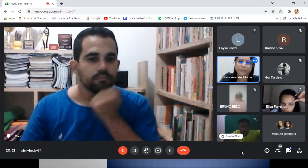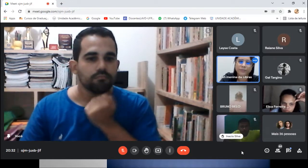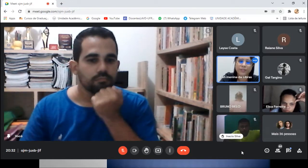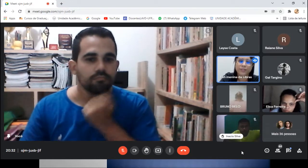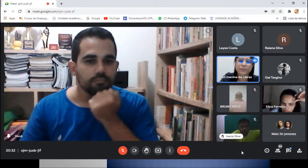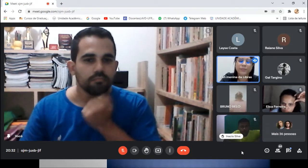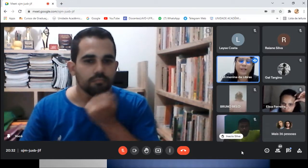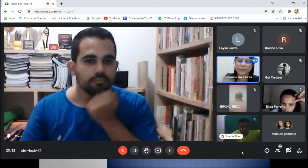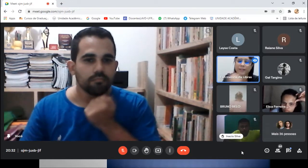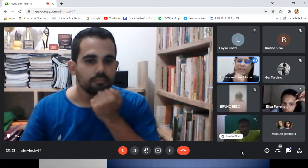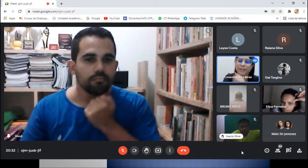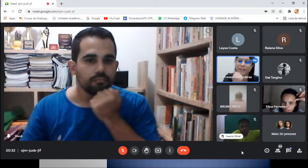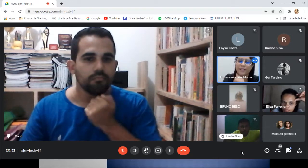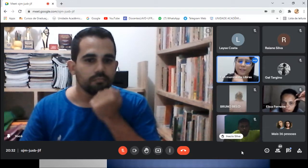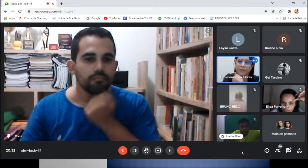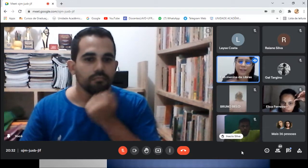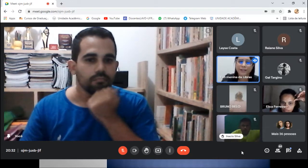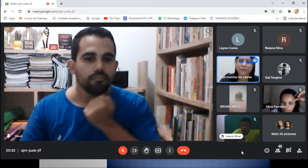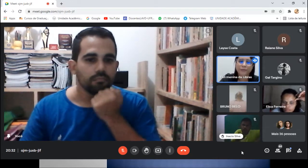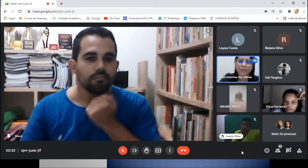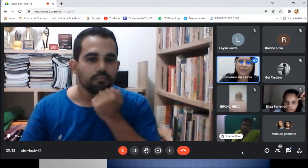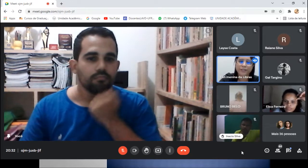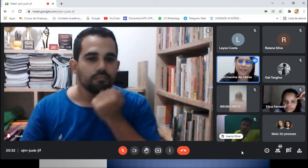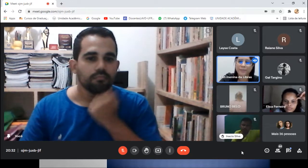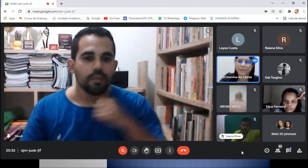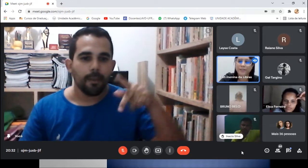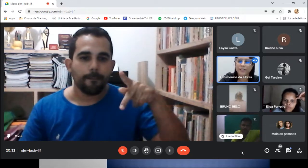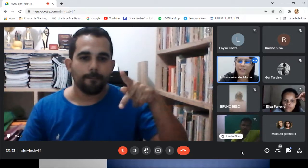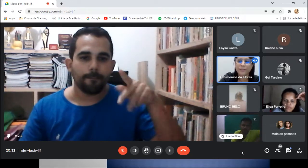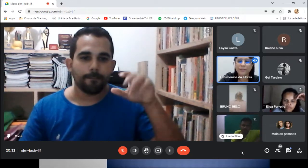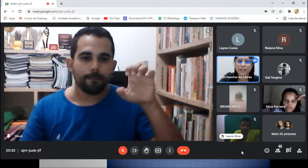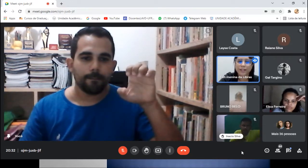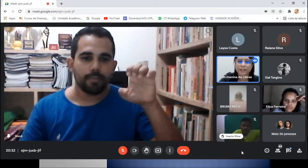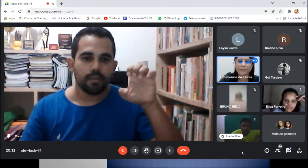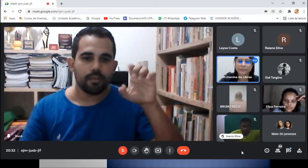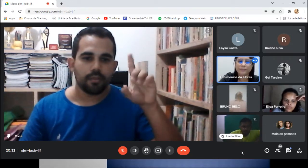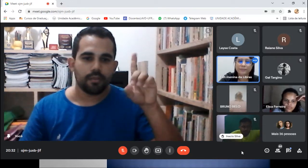Se a gente mudar para essa configuração na Libras, vai mudar.